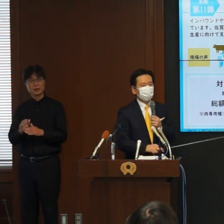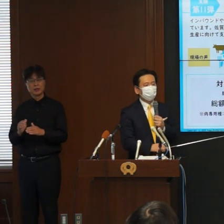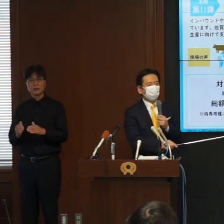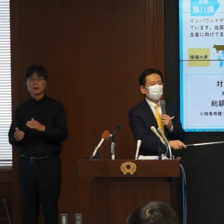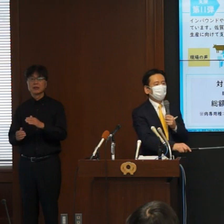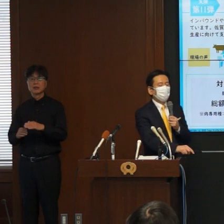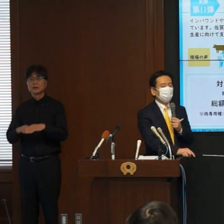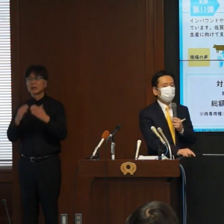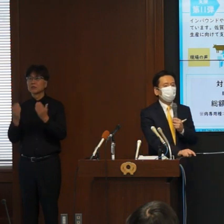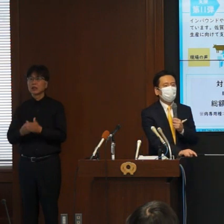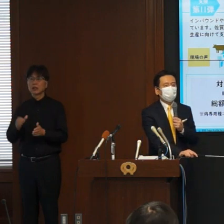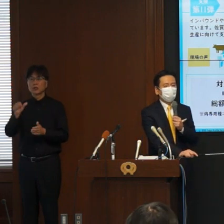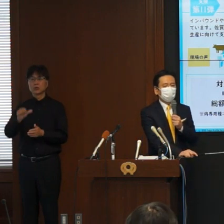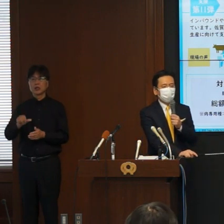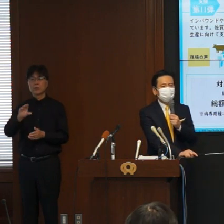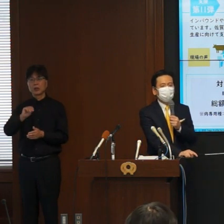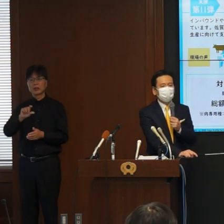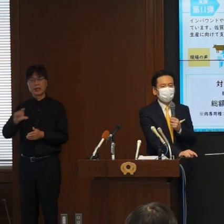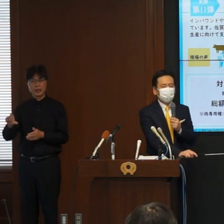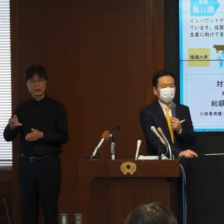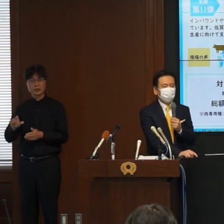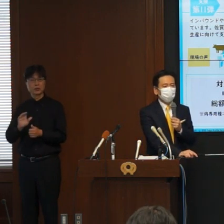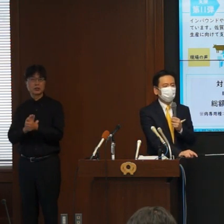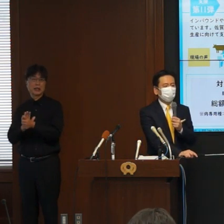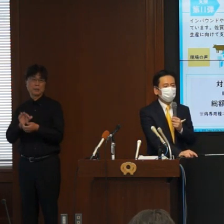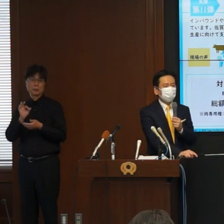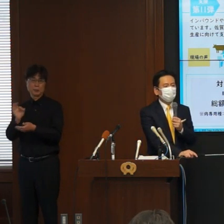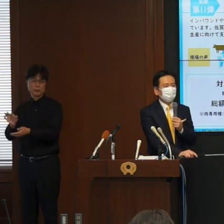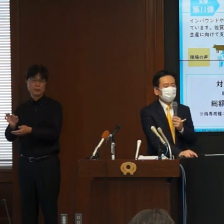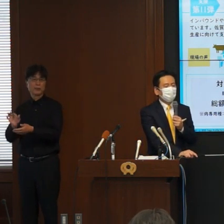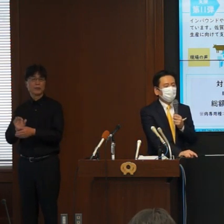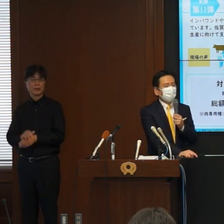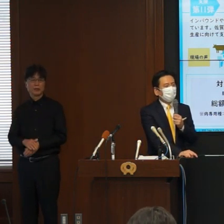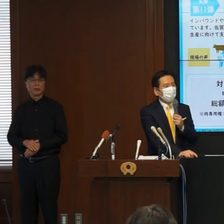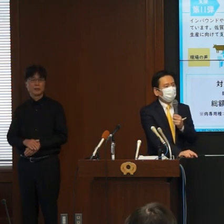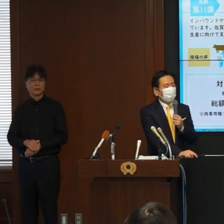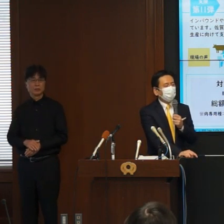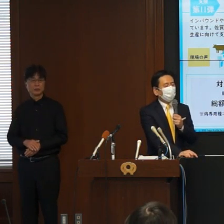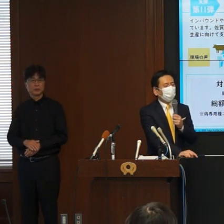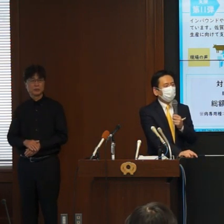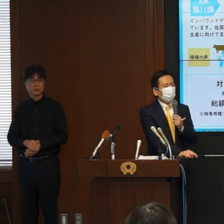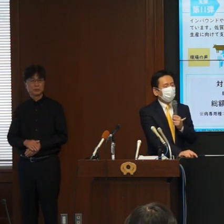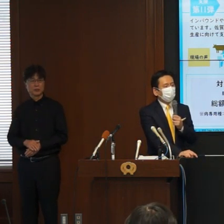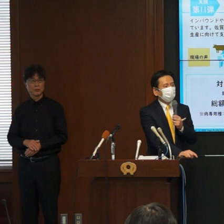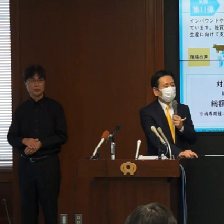万の支援をしていくということで、花農家の支援をやっていきたいという。